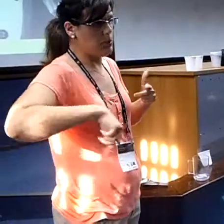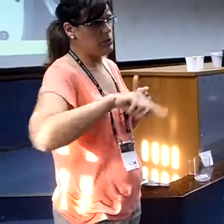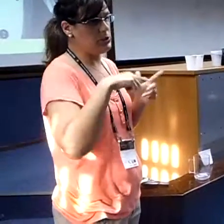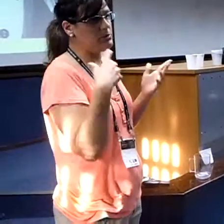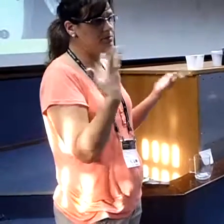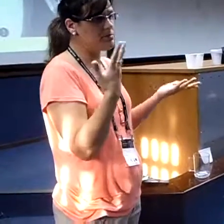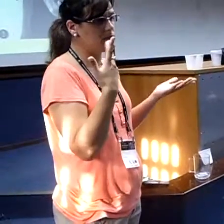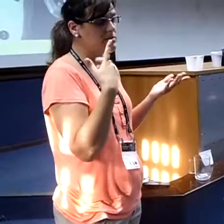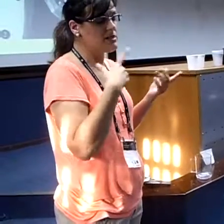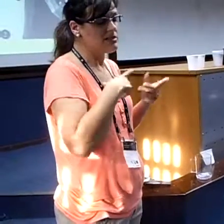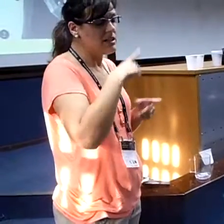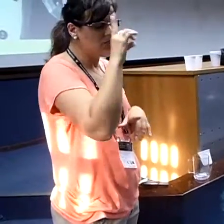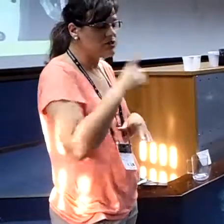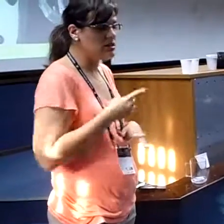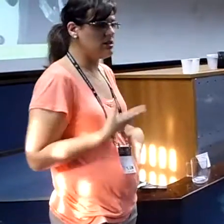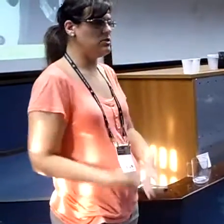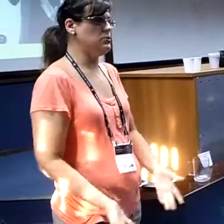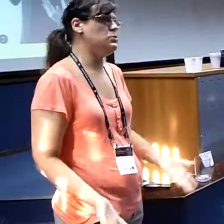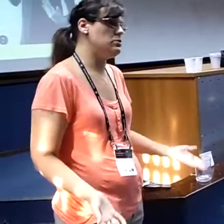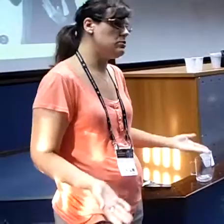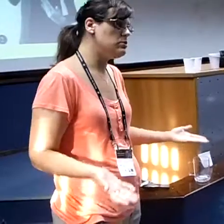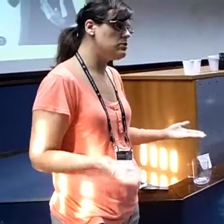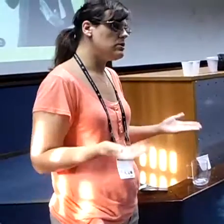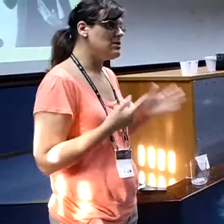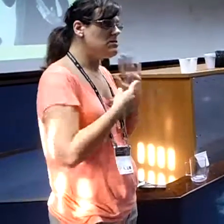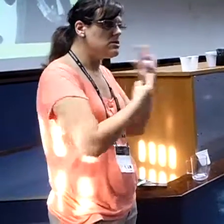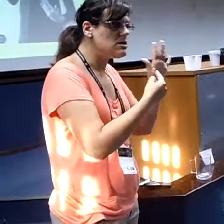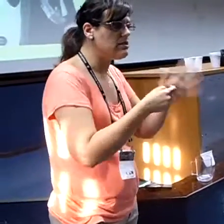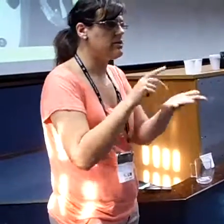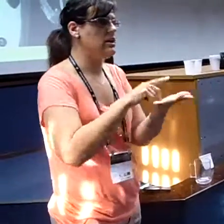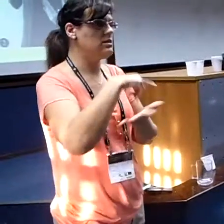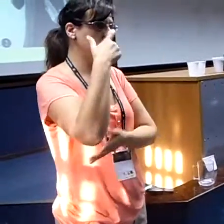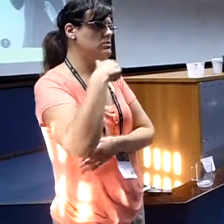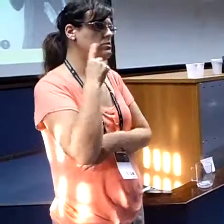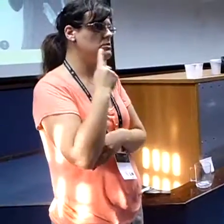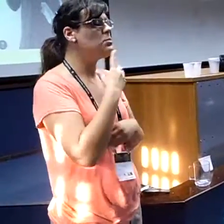né? O movimento surdo, claro, conseguimos mudar. Né? Nós temos esse direito,